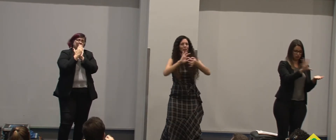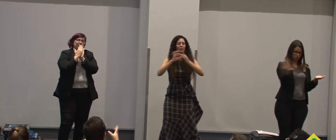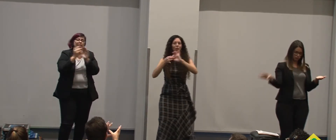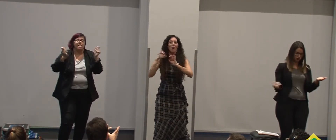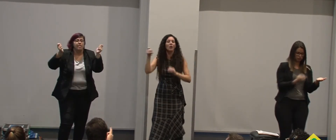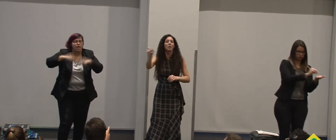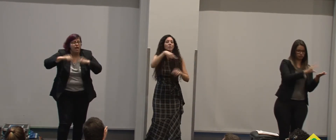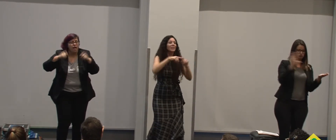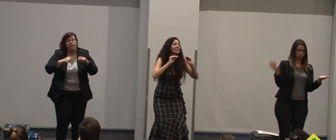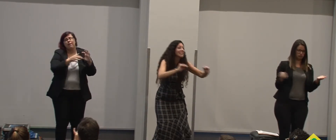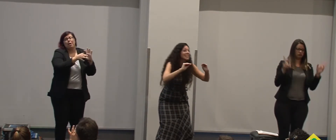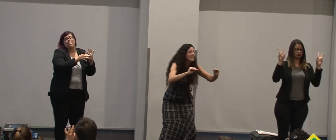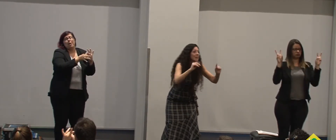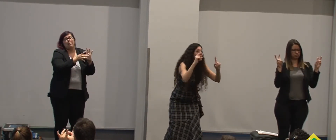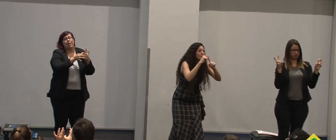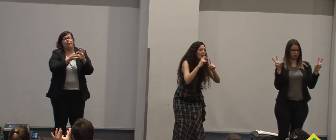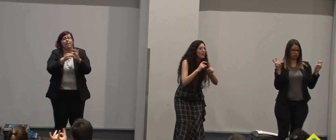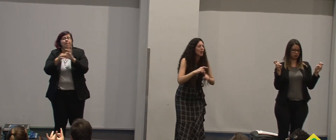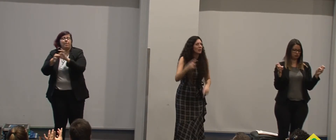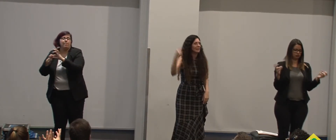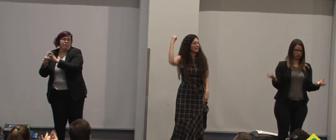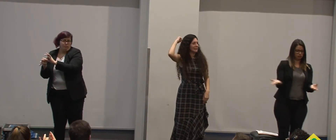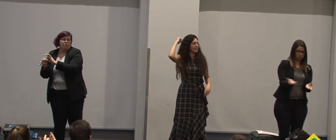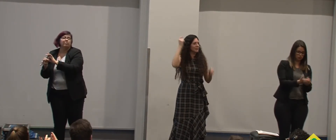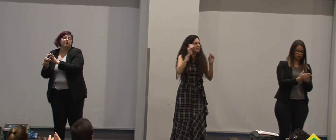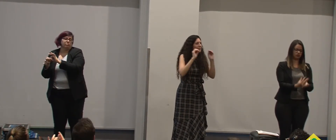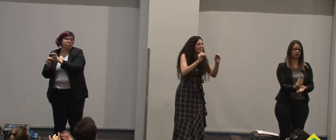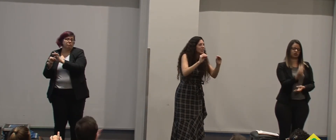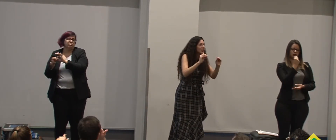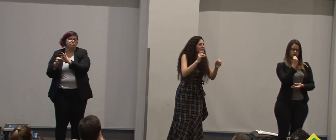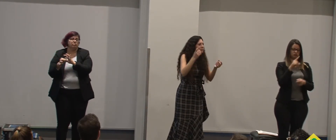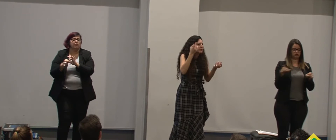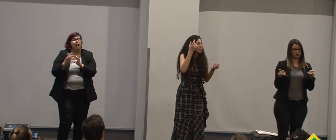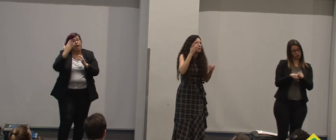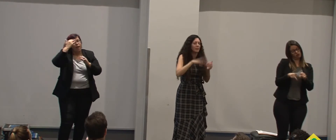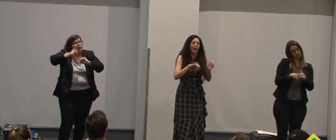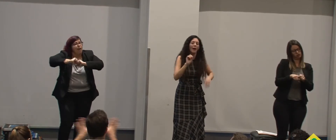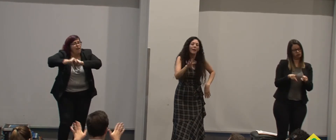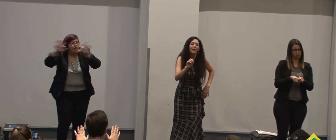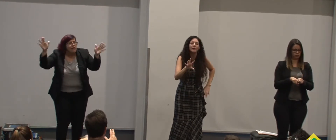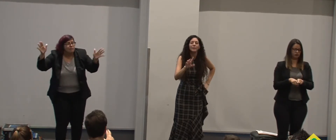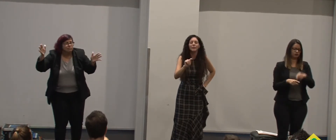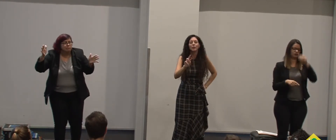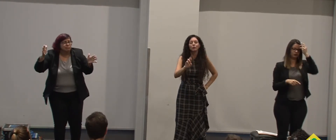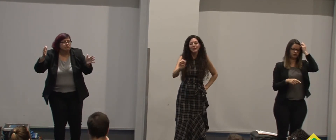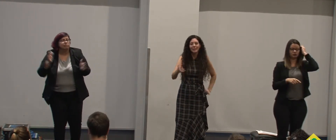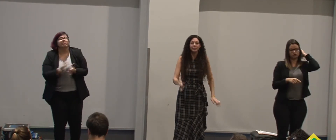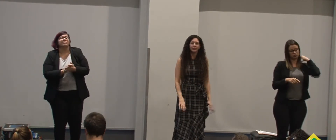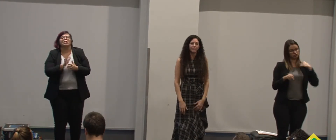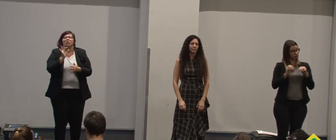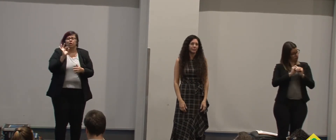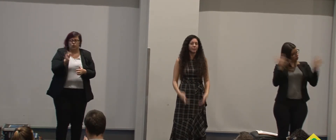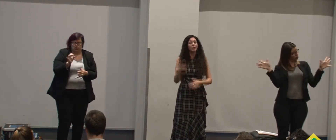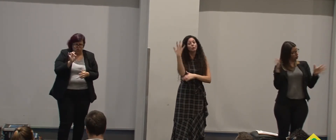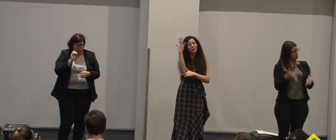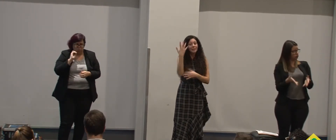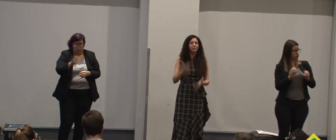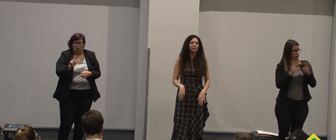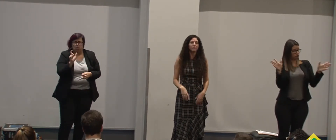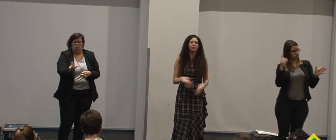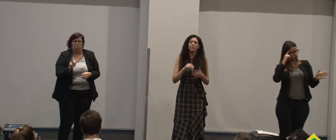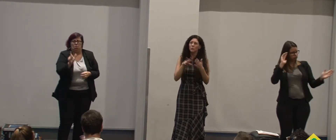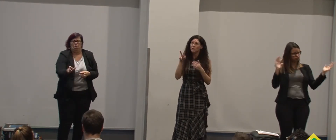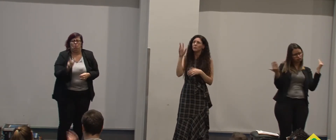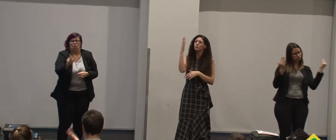são vários recursos encadeados para a gente poder fazer com que isso fixe, né? Só soletrar, por